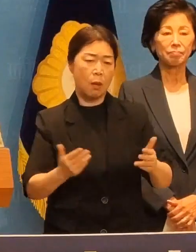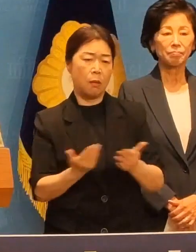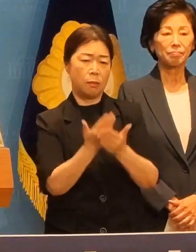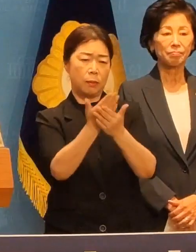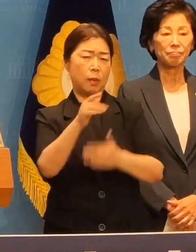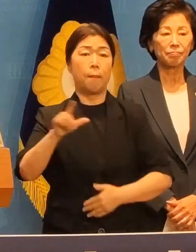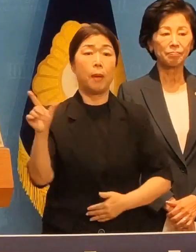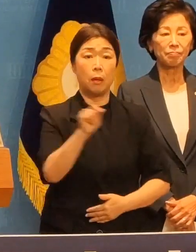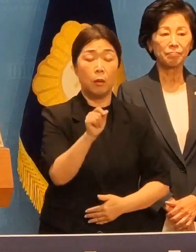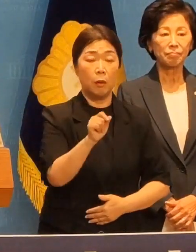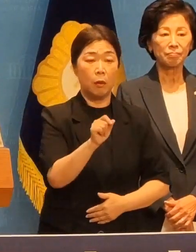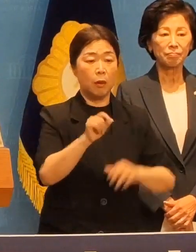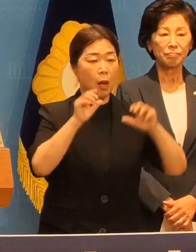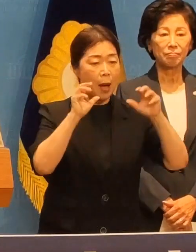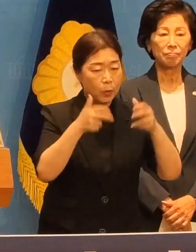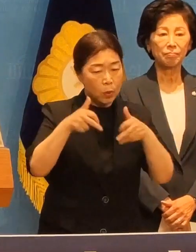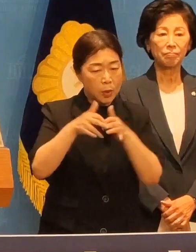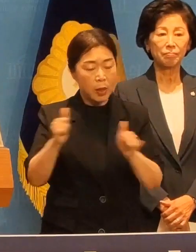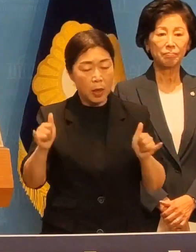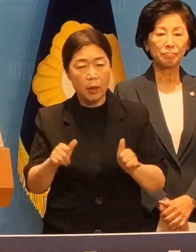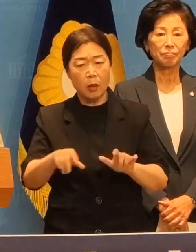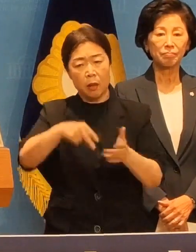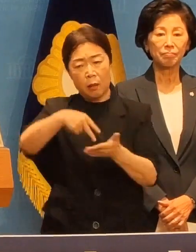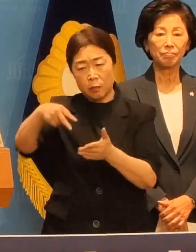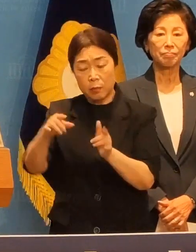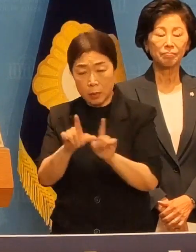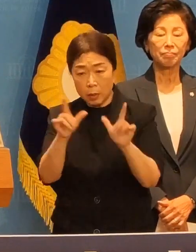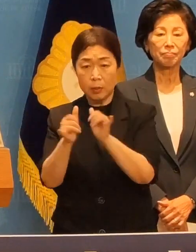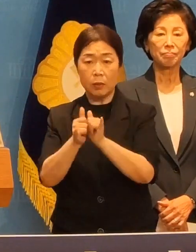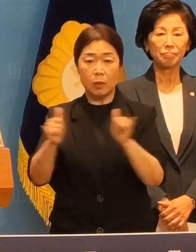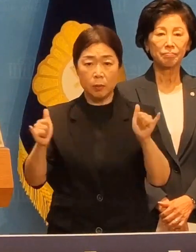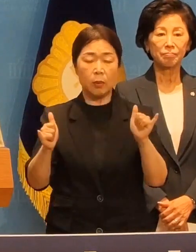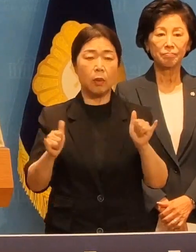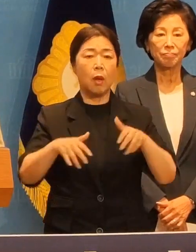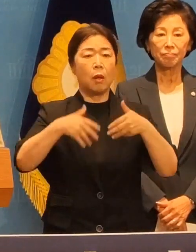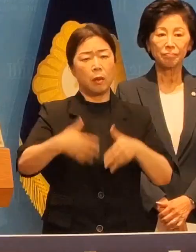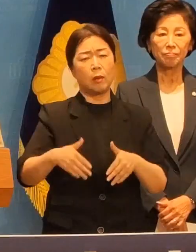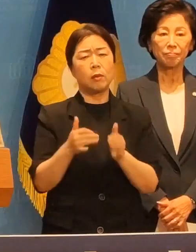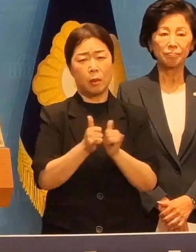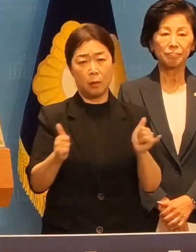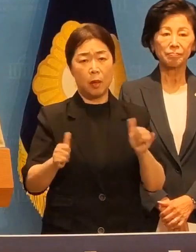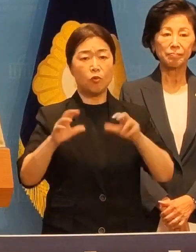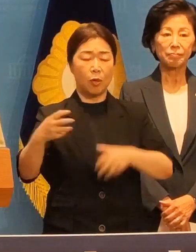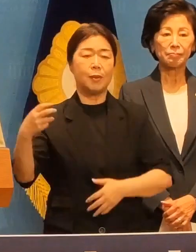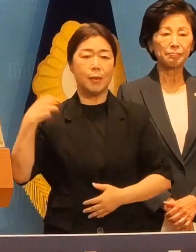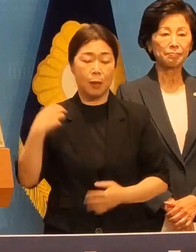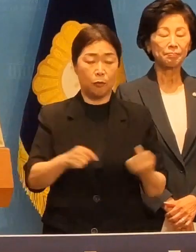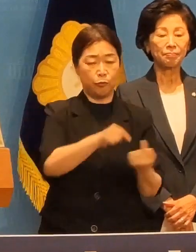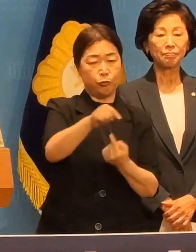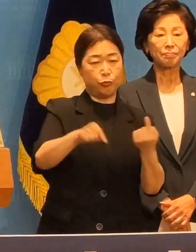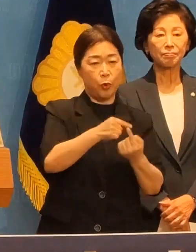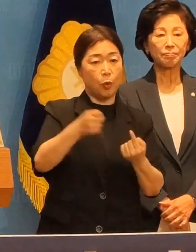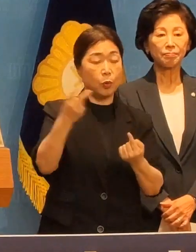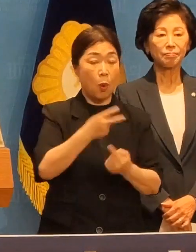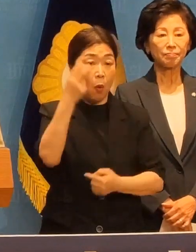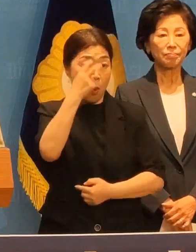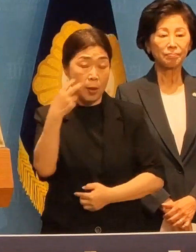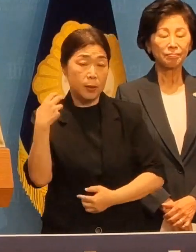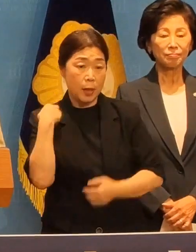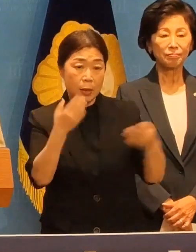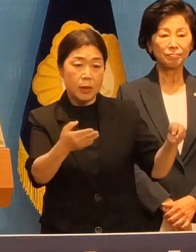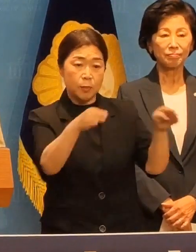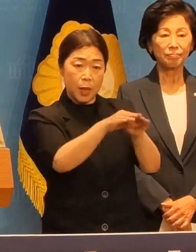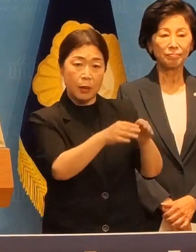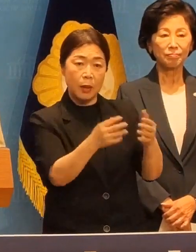과정에서는 아동, 장애인, 노숙인 등 사회적 약자들이 국가가 운영하거나 관리하는